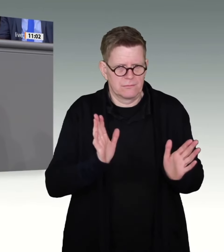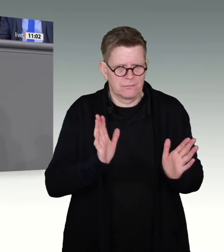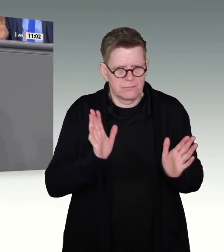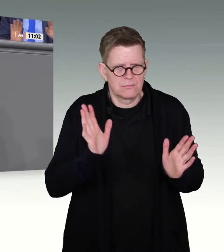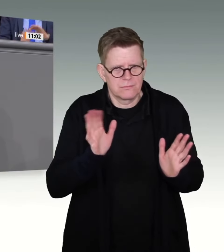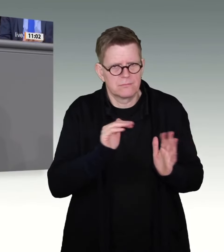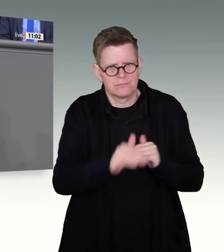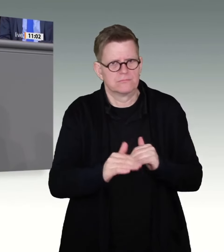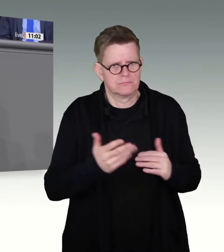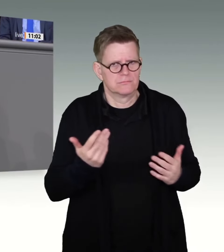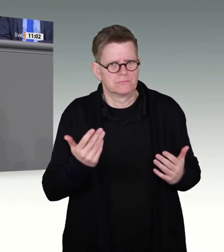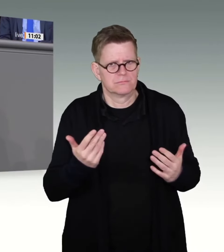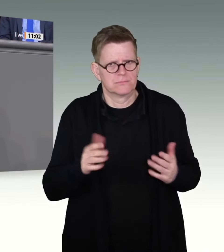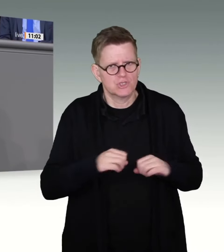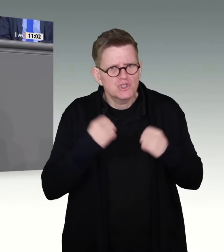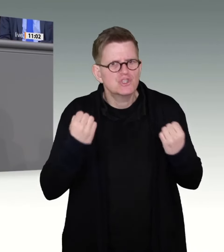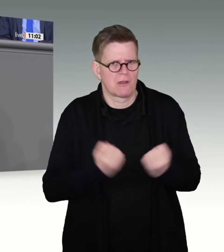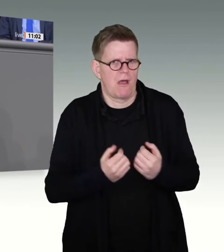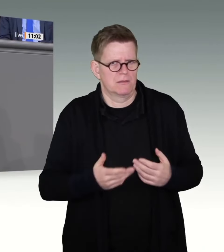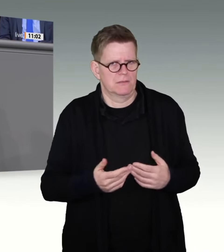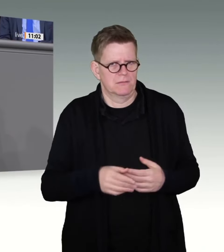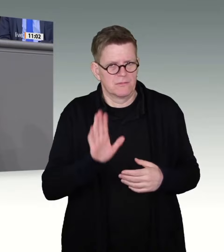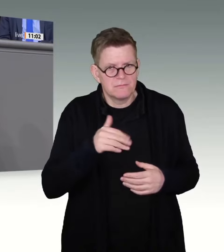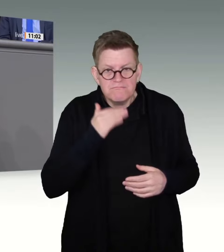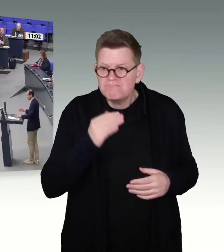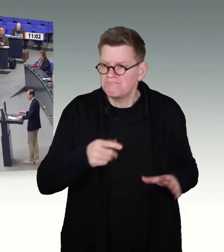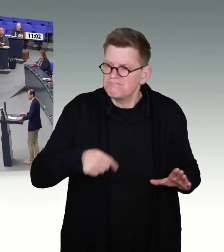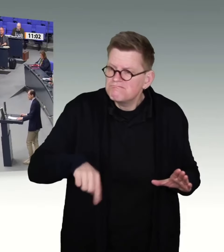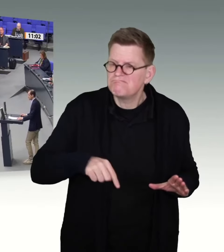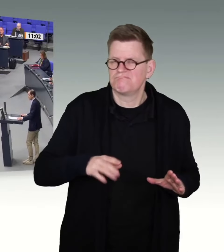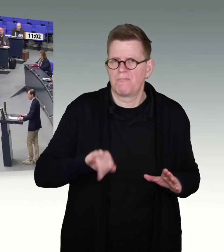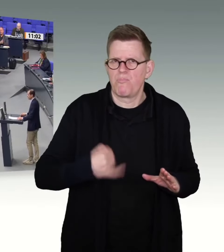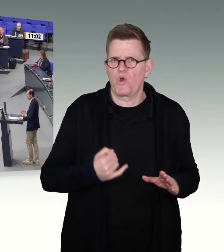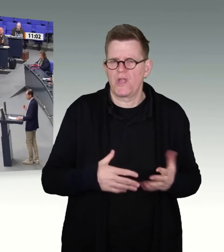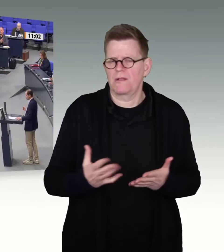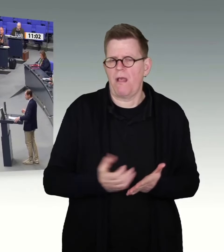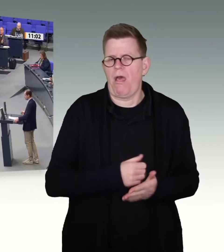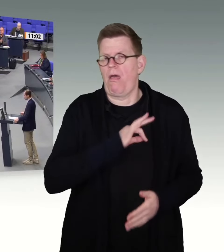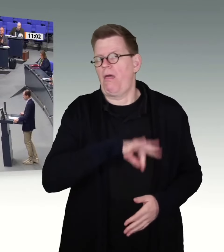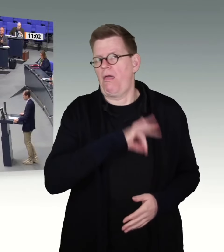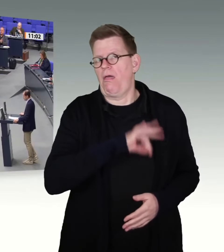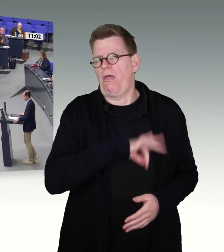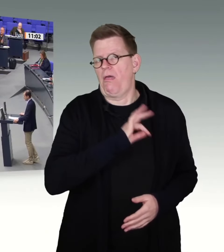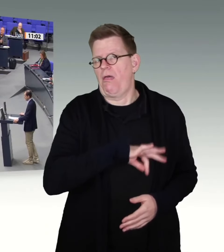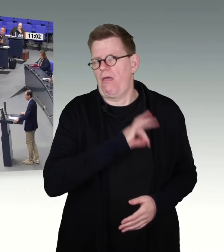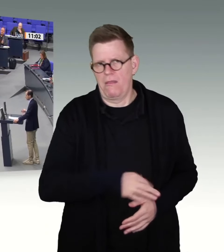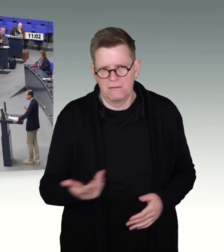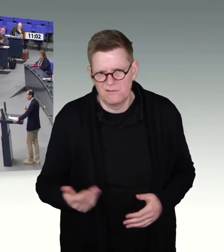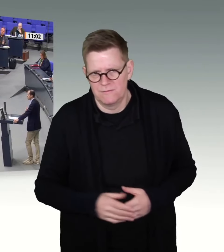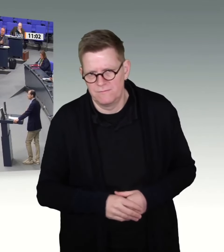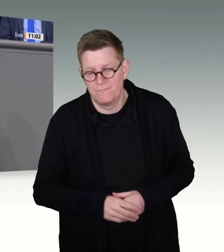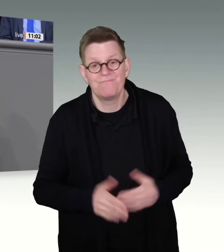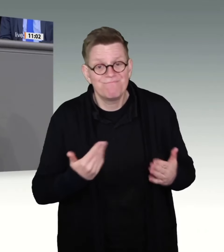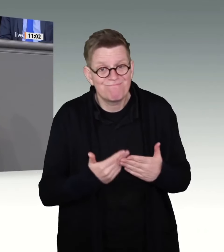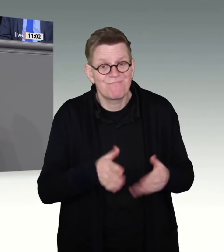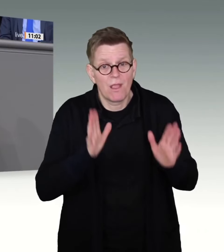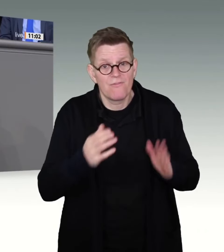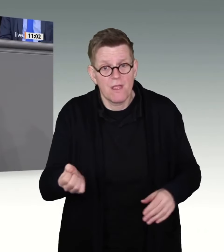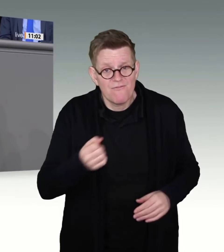inländerfeindlichen Projekte abkassiert. Und gleichzeitig sind die Fachkräfte der Bundesregierung die größten